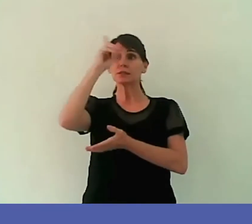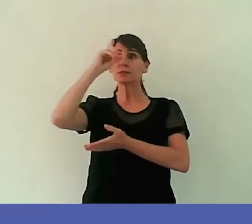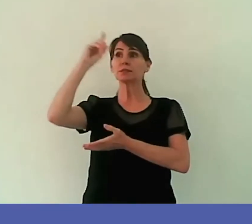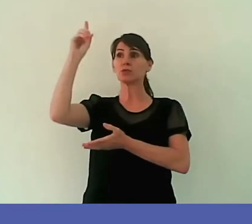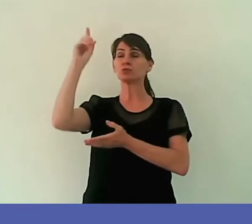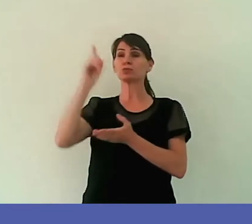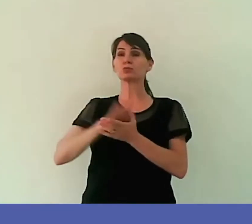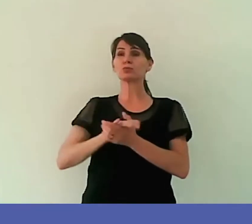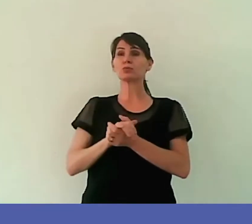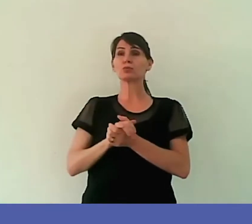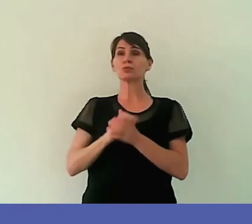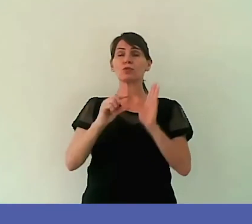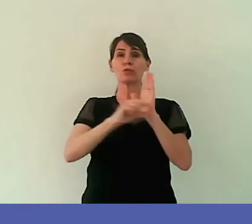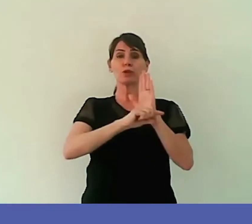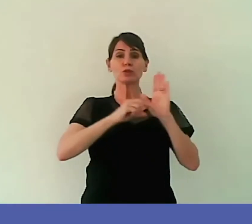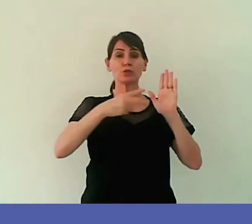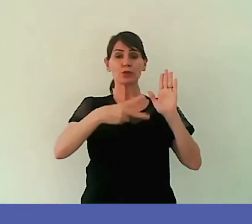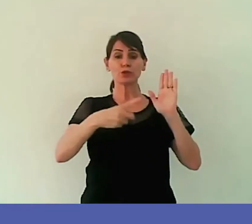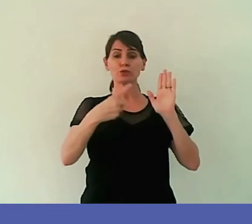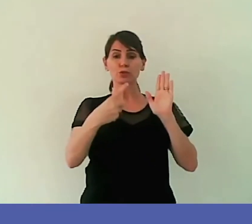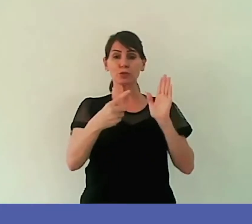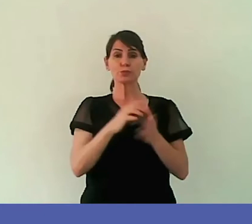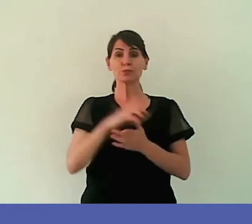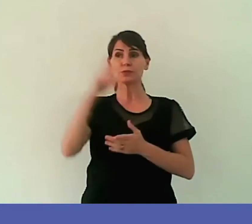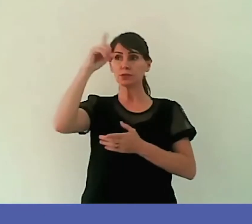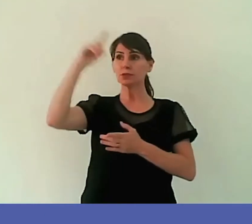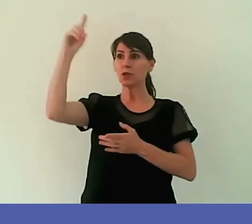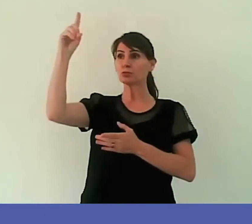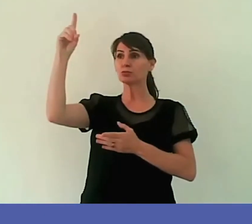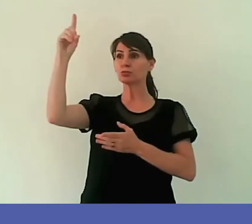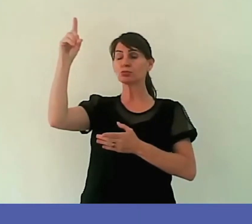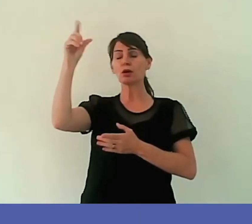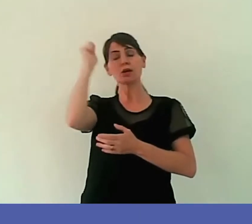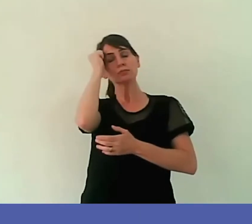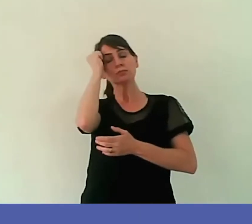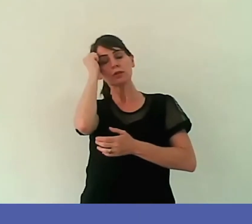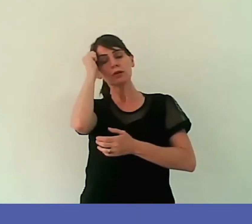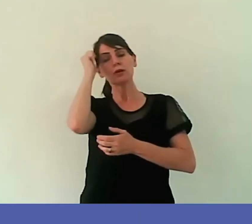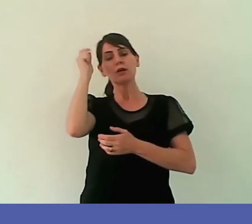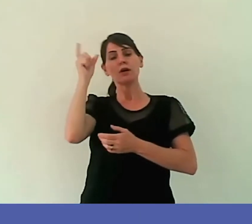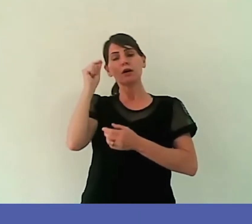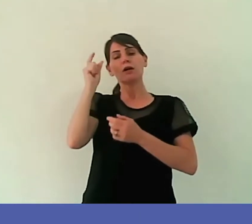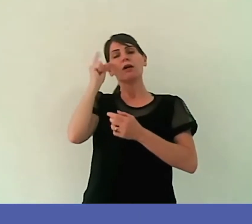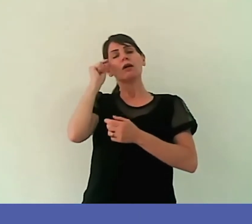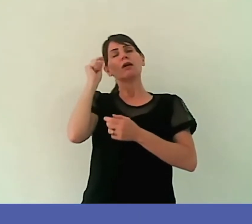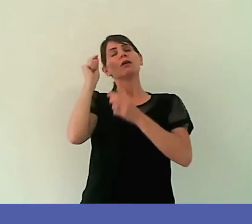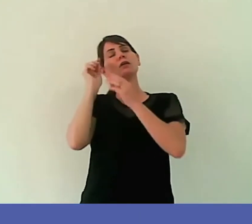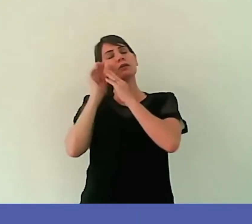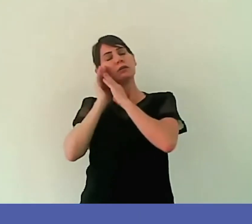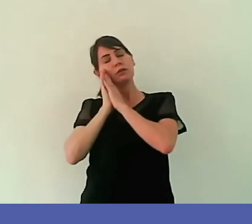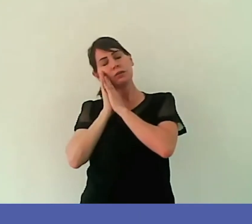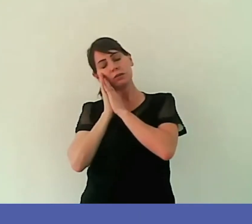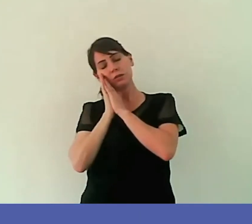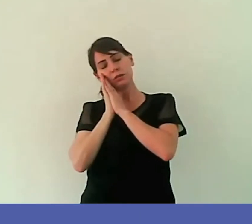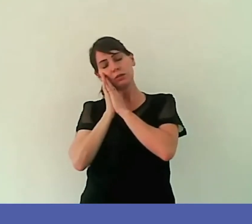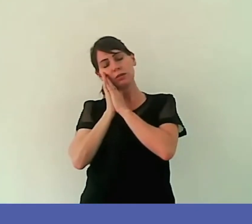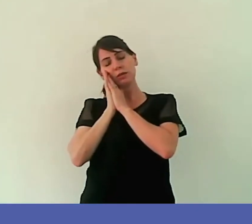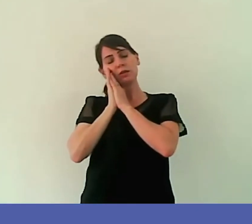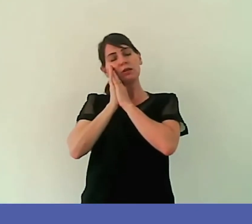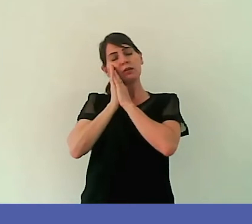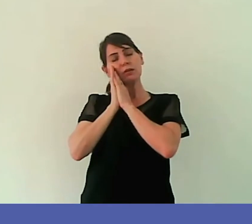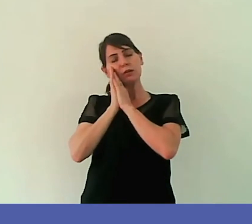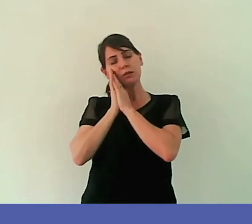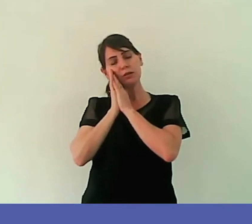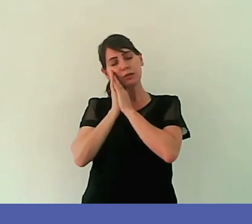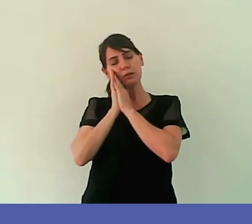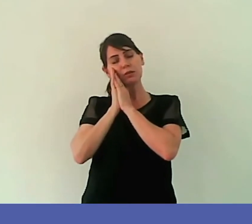versículo 21, então o Senhor Deus fez cair pesada sono sobre o homem, e este adormeceu,